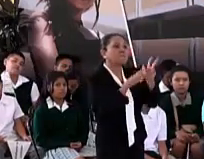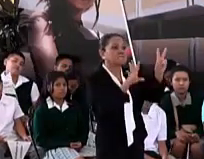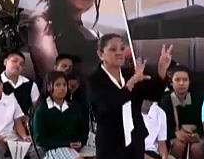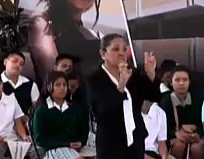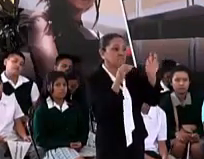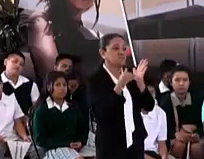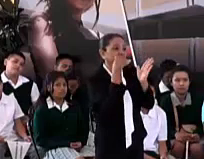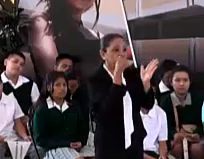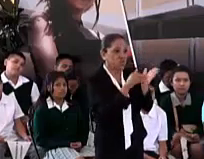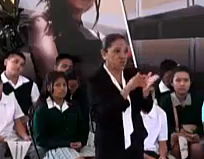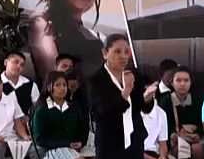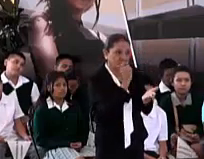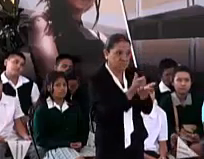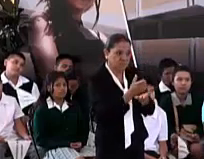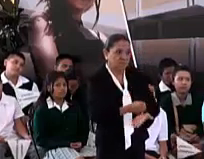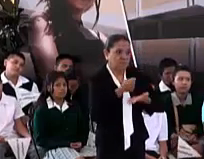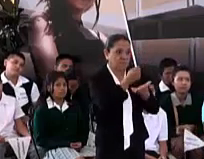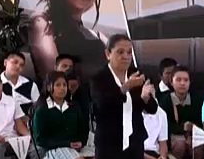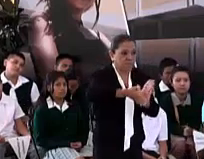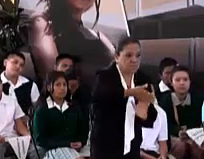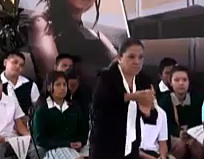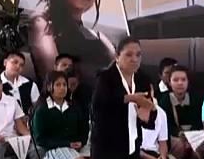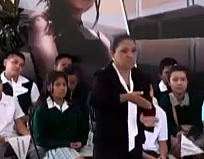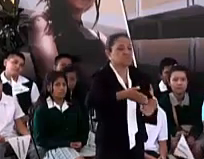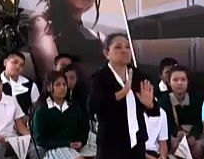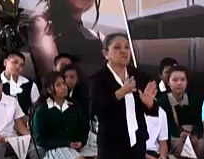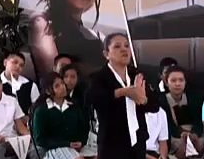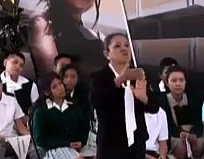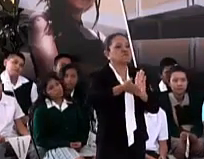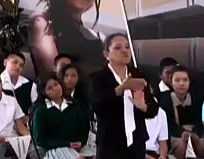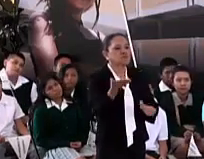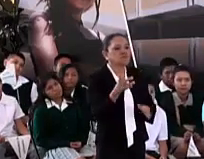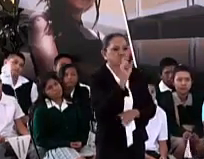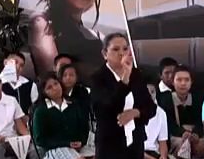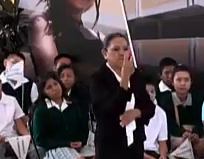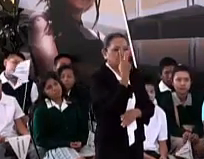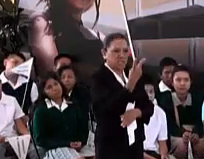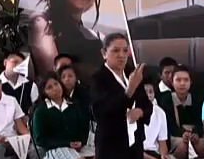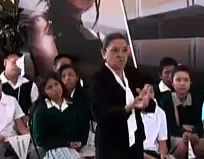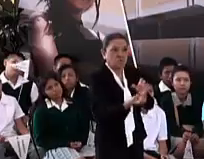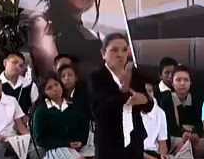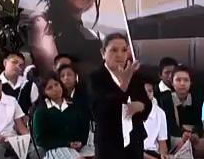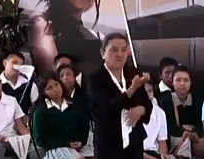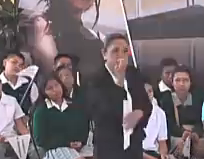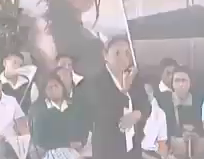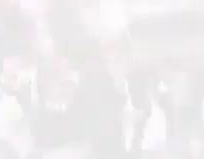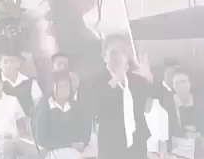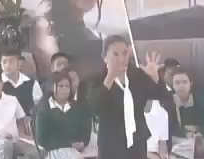1.700 millones de pesos. Hemos construido 22 nuevas